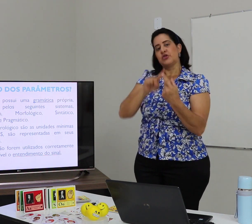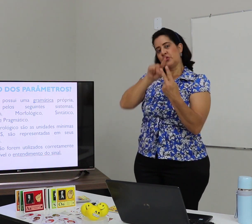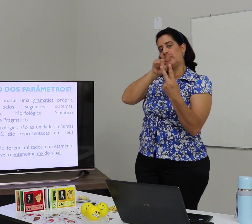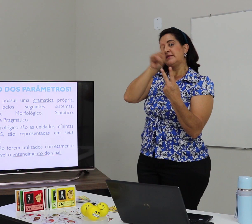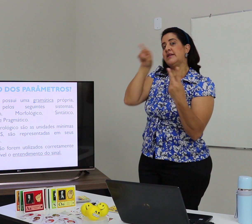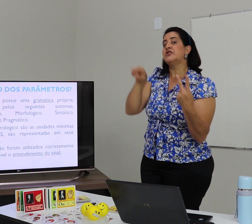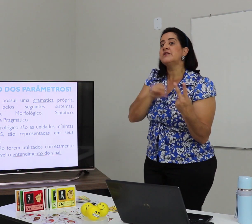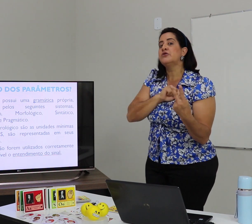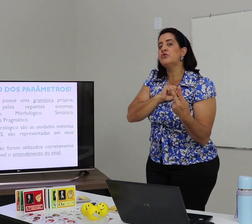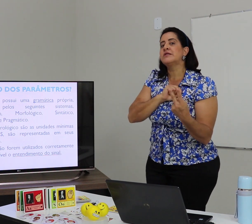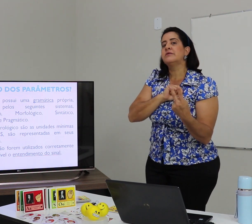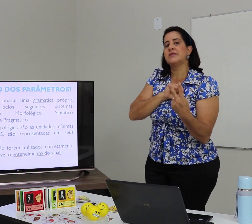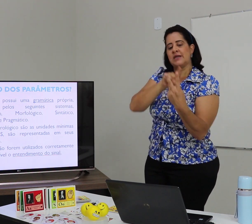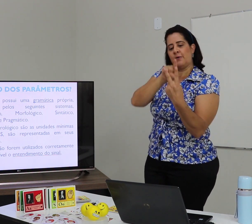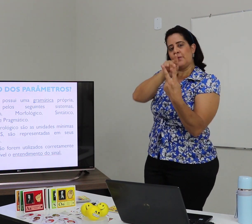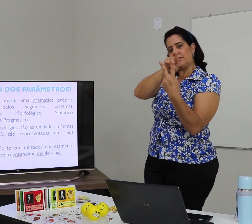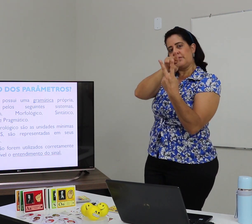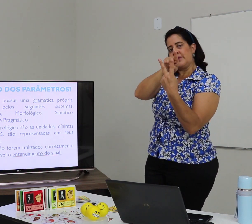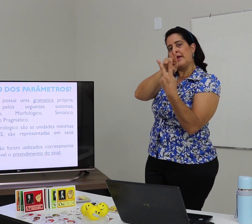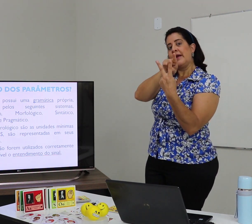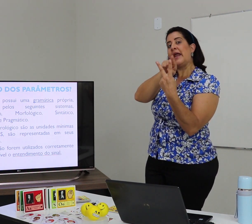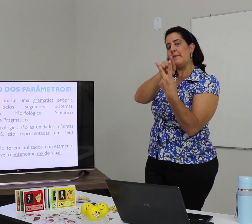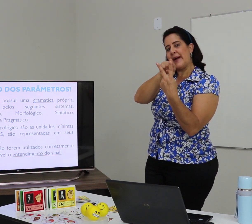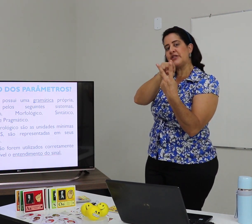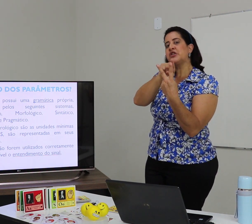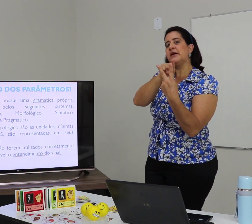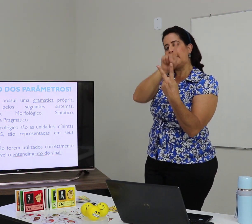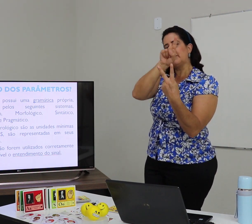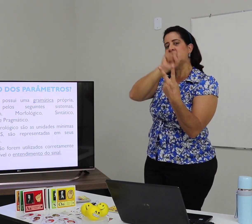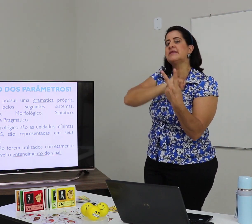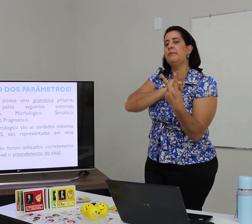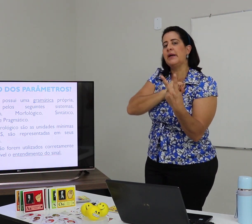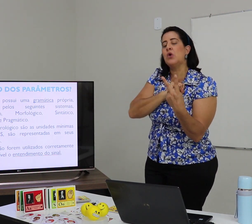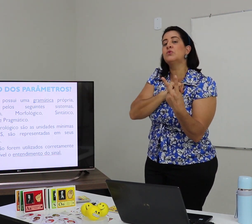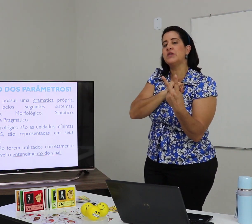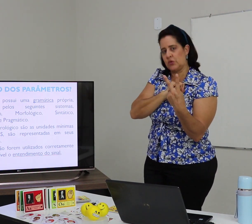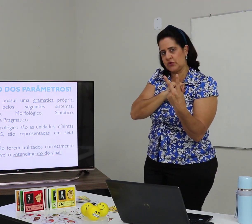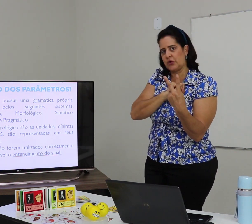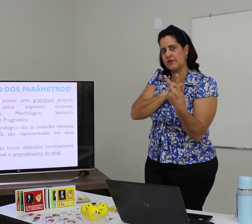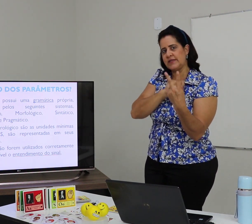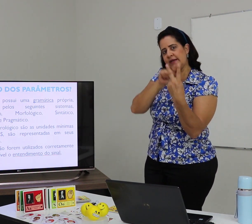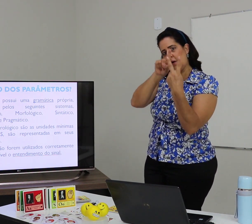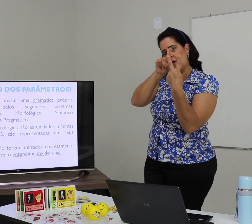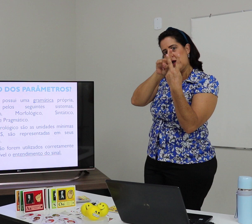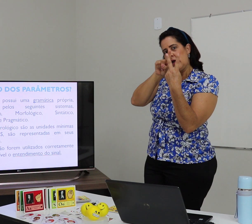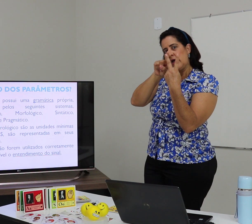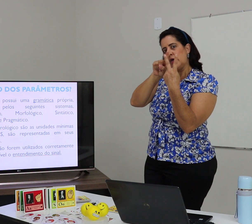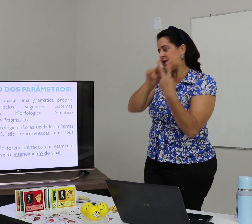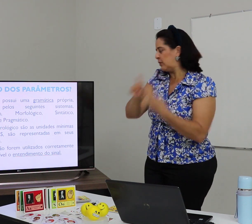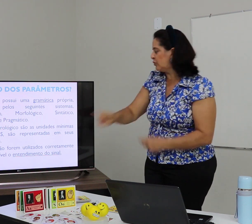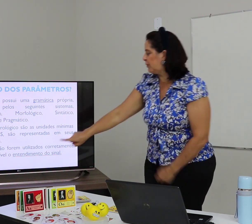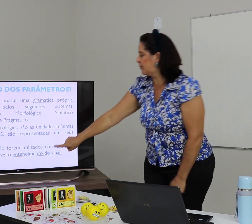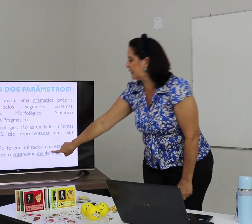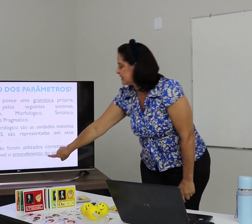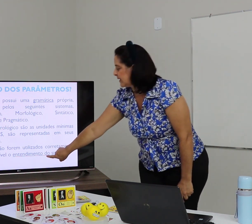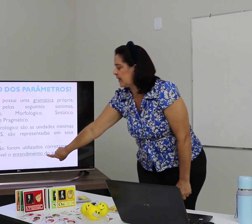professora? Você disse duas funções. Gramática, para você saber como se constrói o sinal. E o segundo ponto é esse aqui,